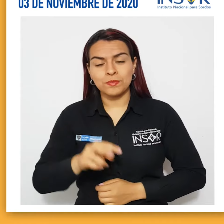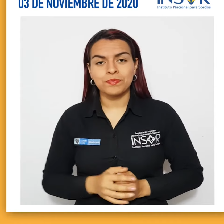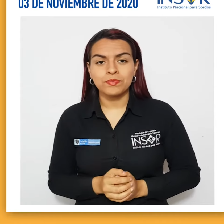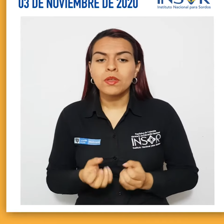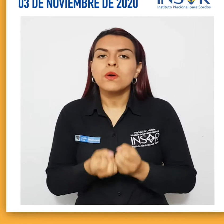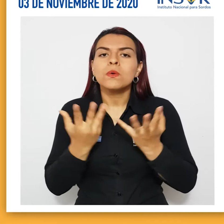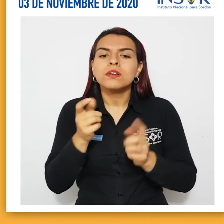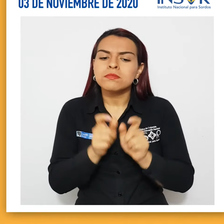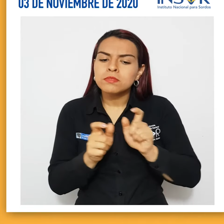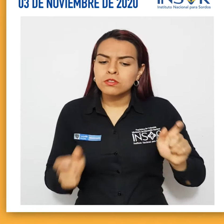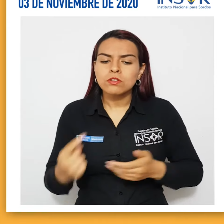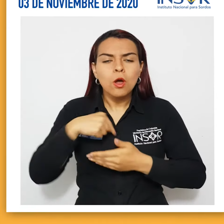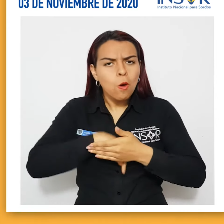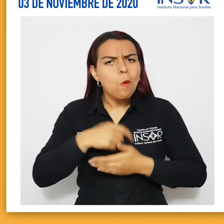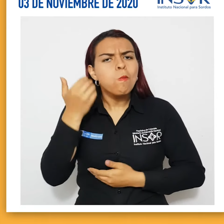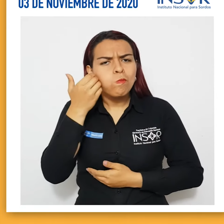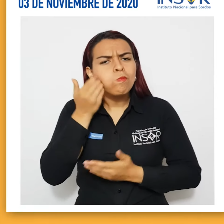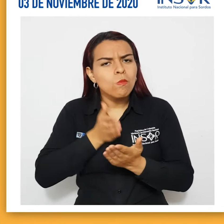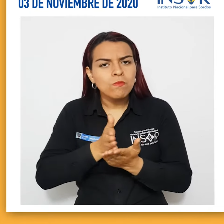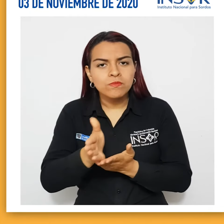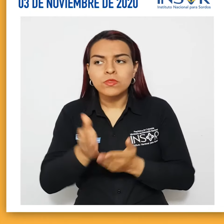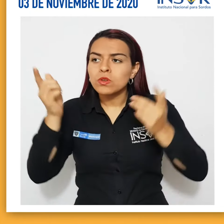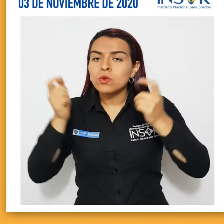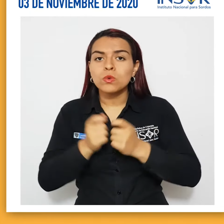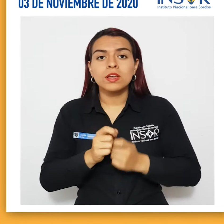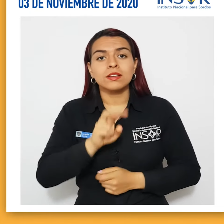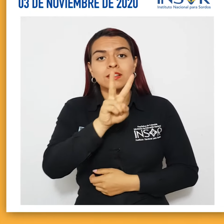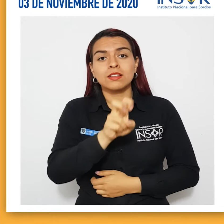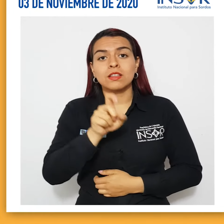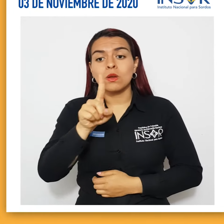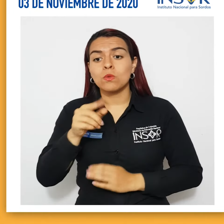1.099.392. Casos activos,